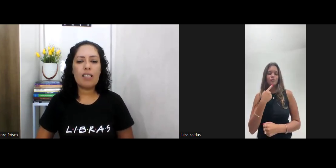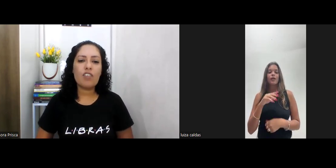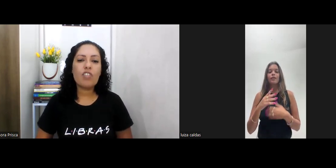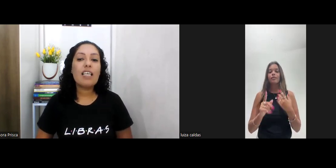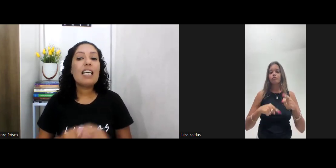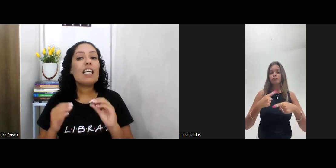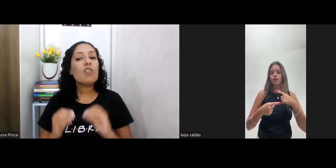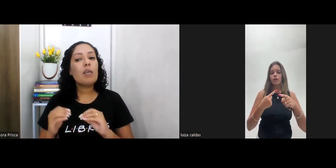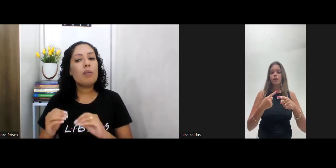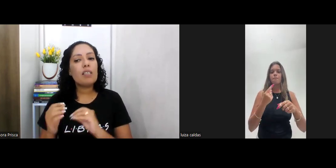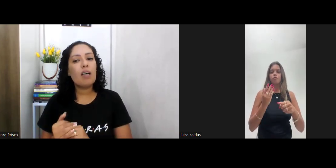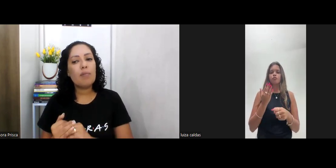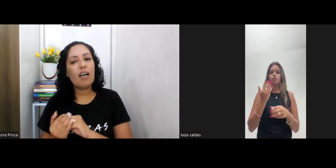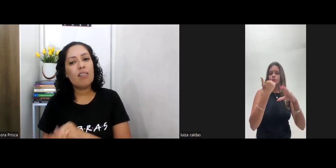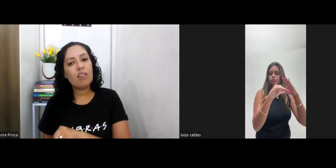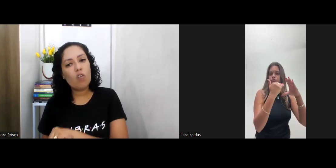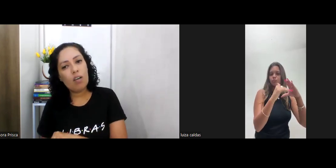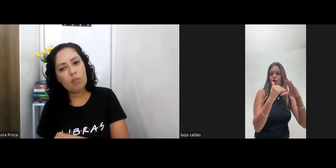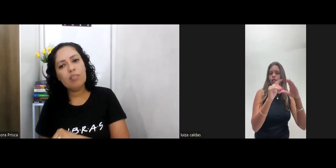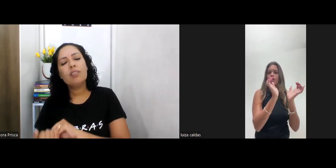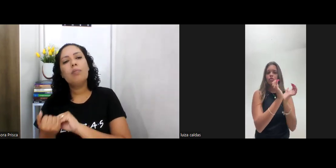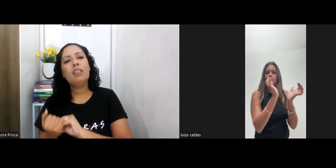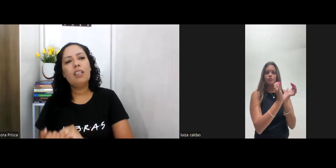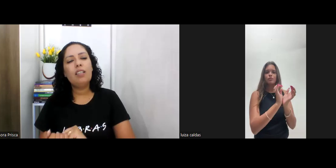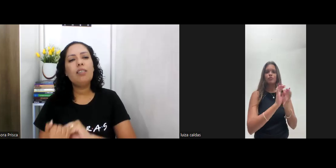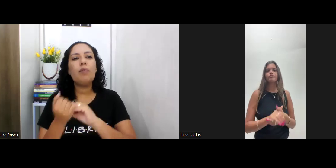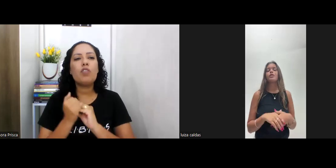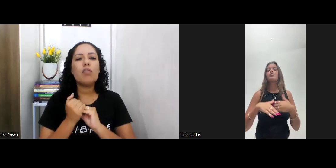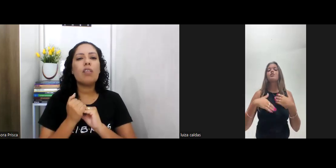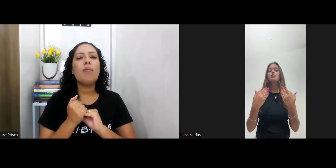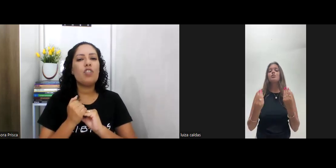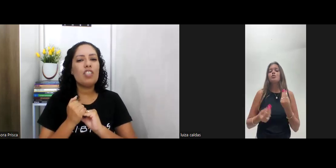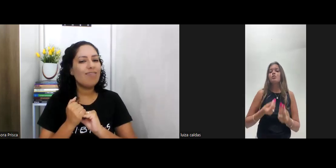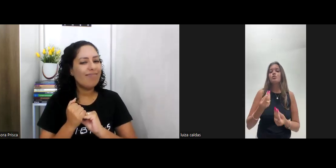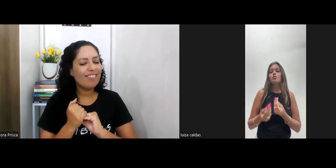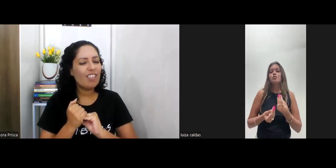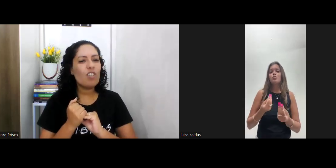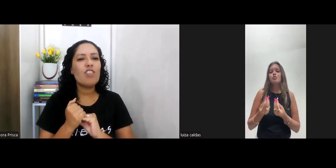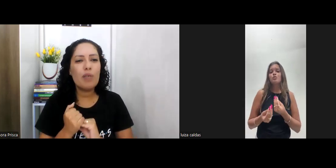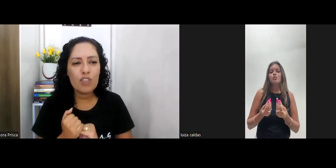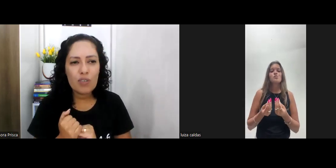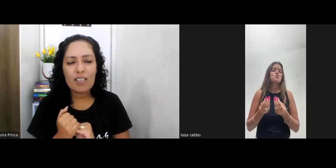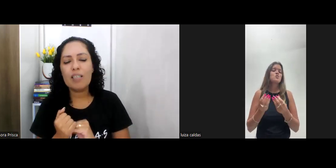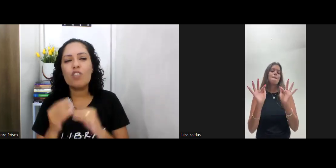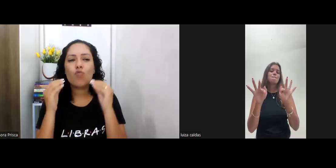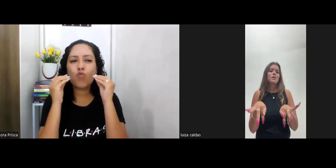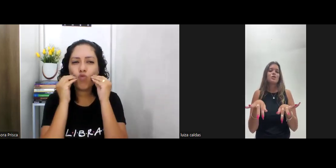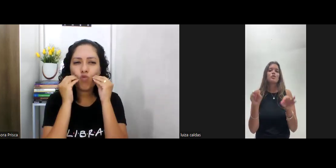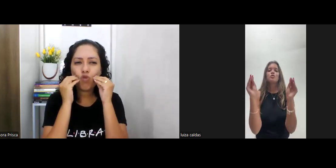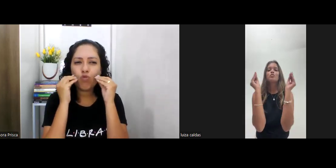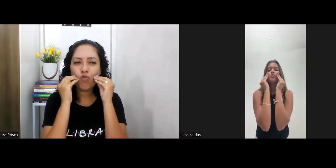para vocês. E eu sempre encerro a minha aula como? Mandando e pedindo o quê? Beijinho. Qual o sinal de beijinho em